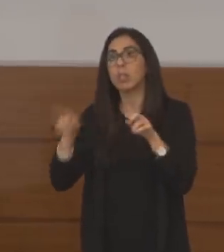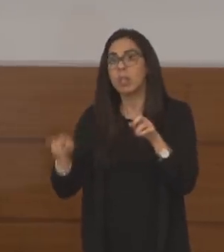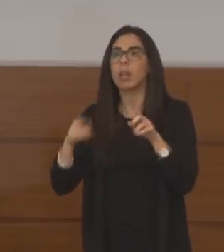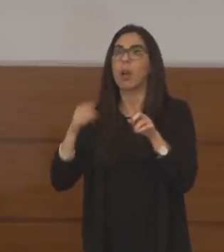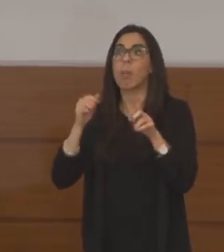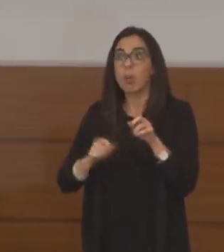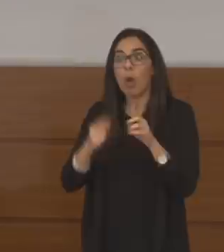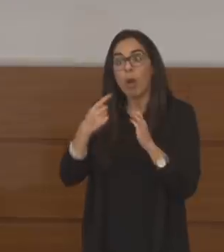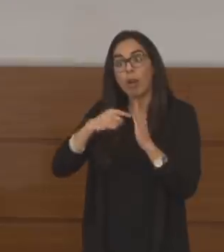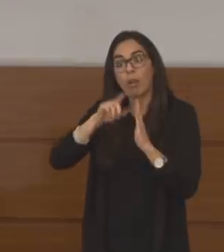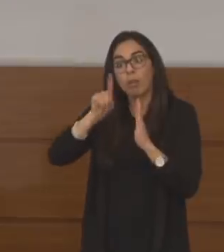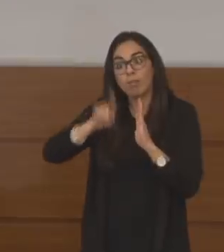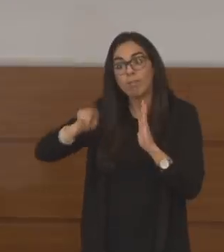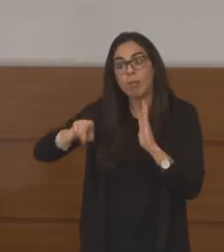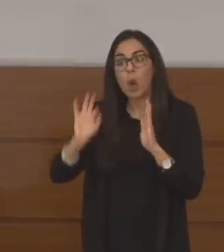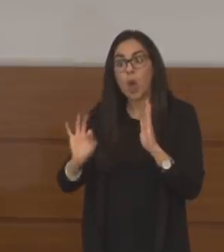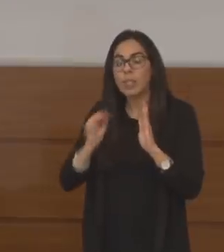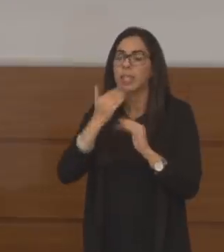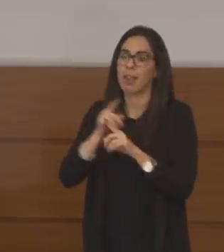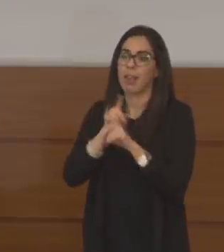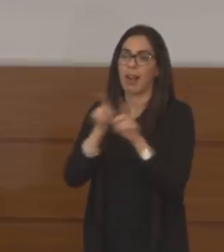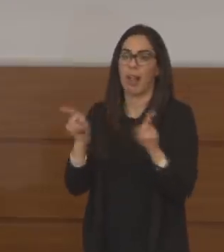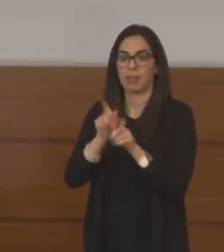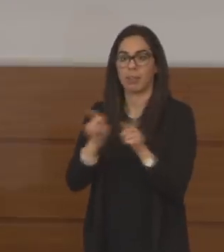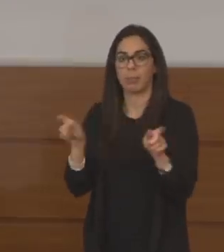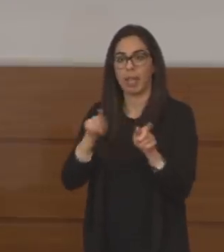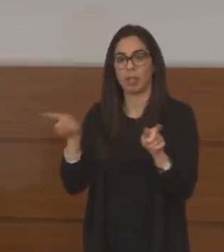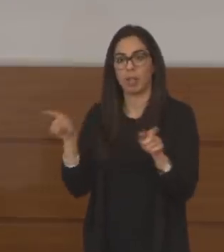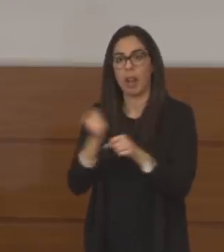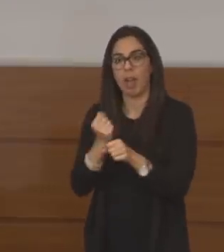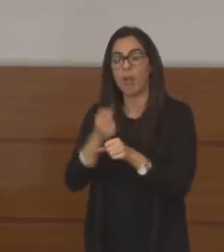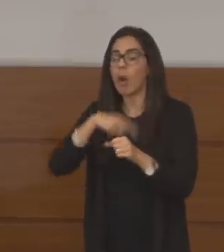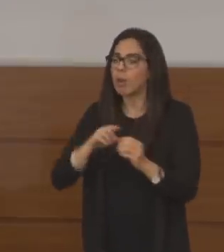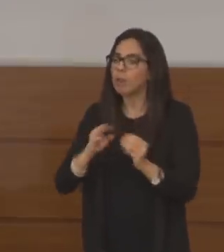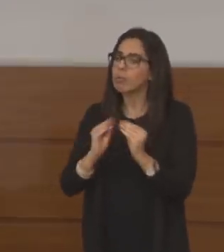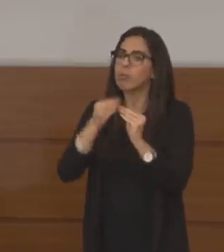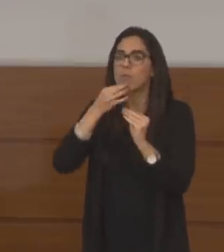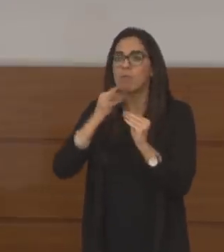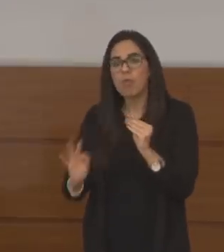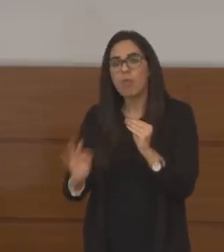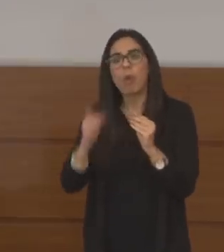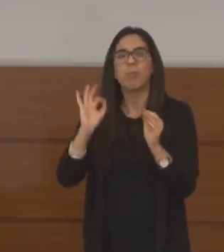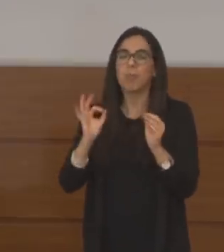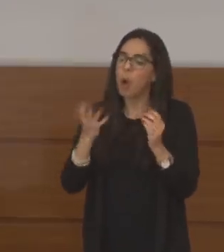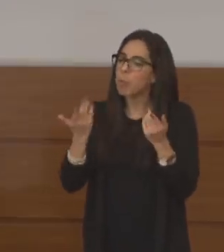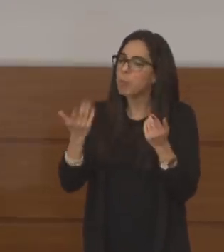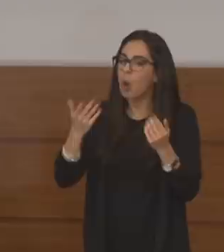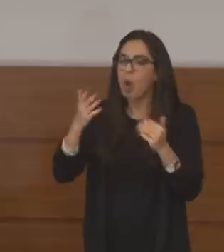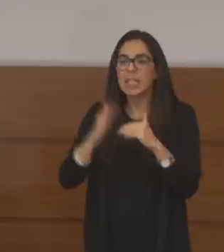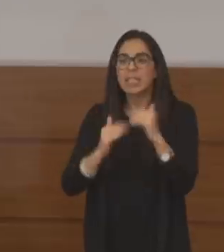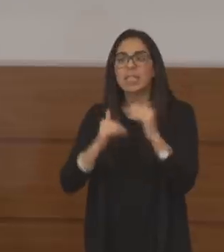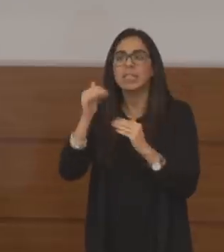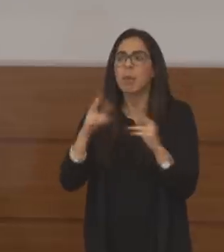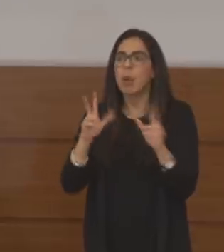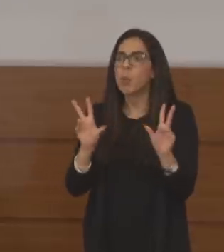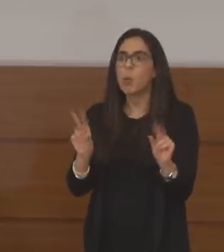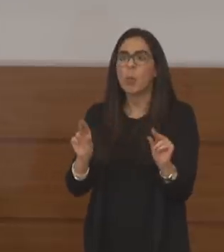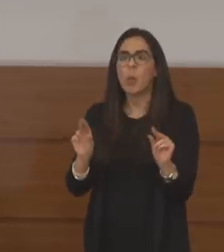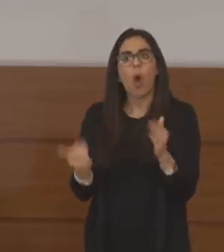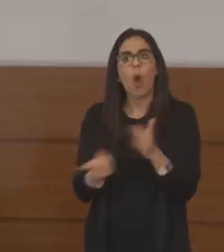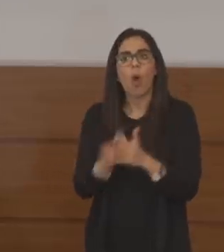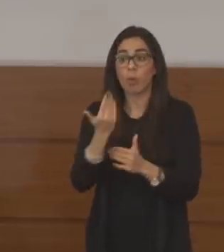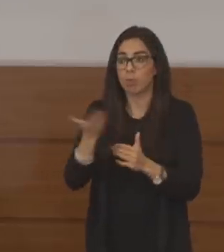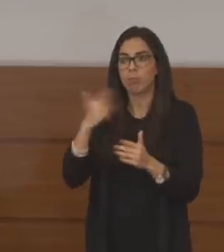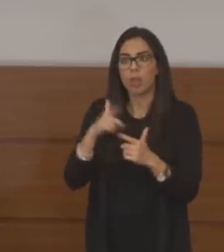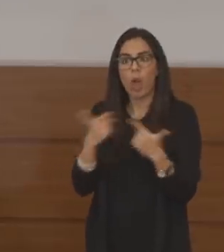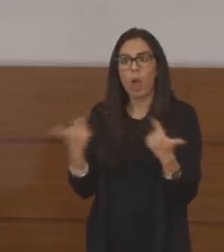hanno costruito abbiamo costruito un sistema di monitoraggio ex novo sostanzialmente perché prima